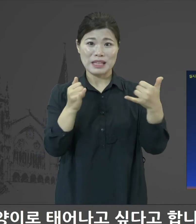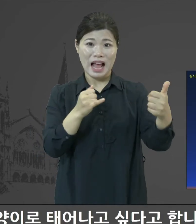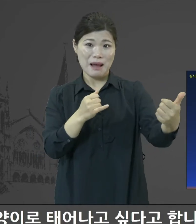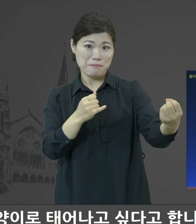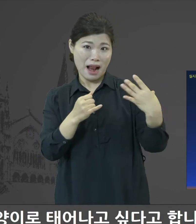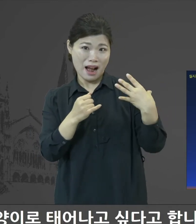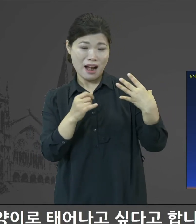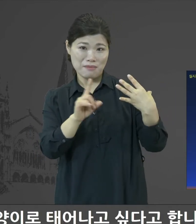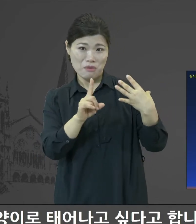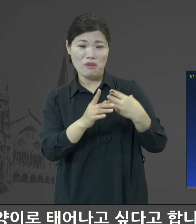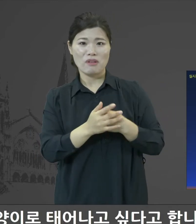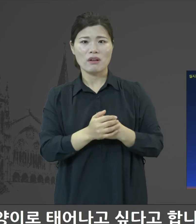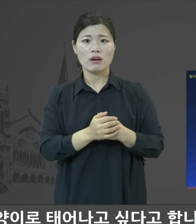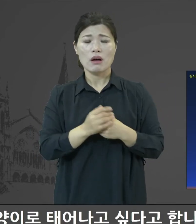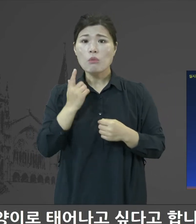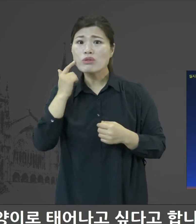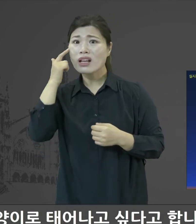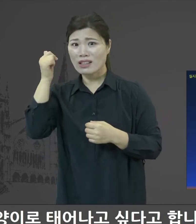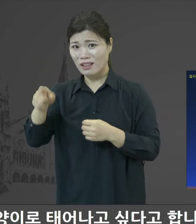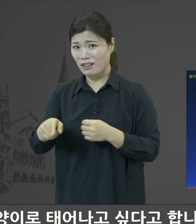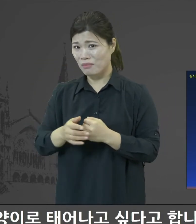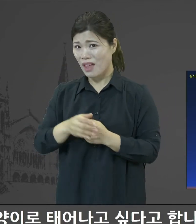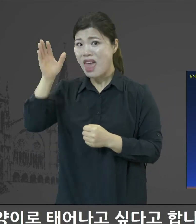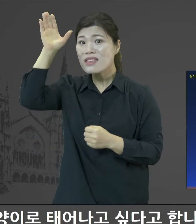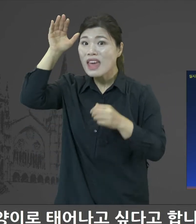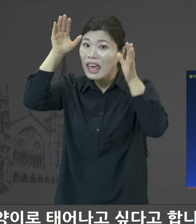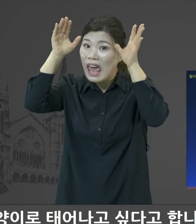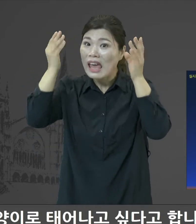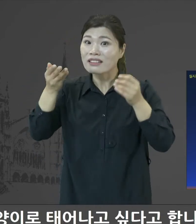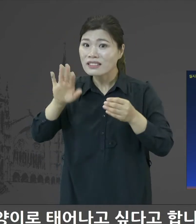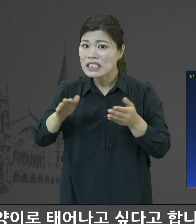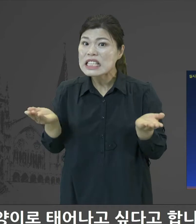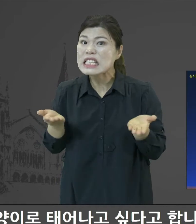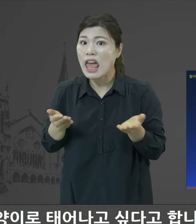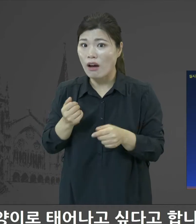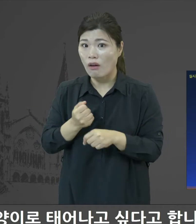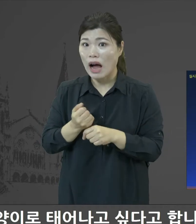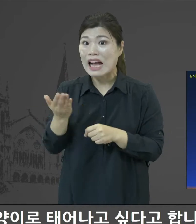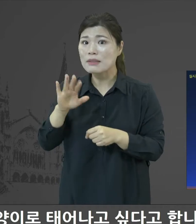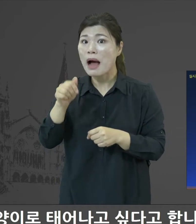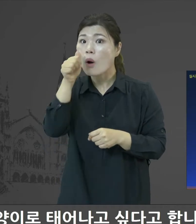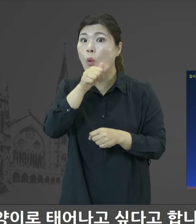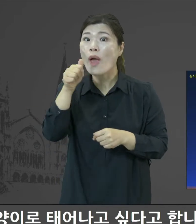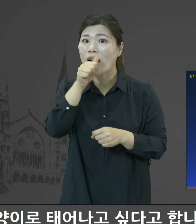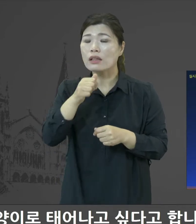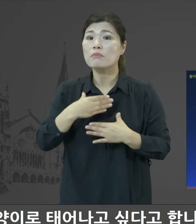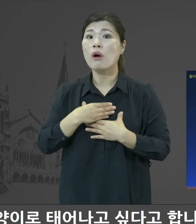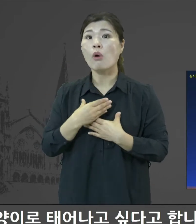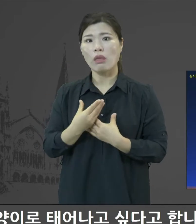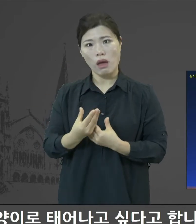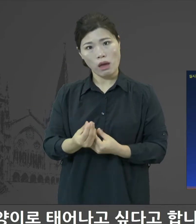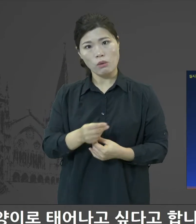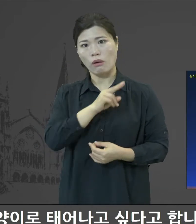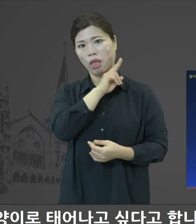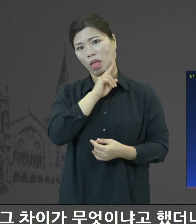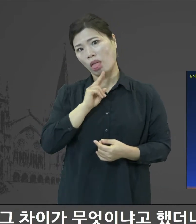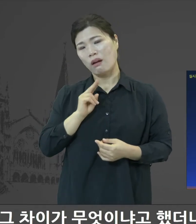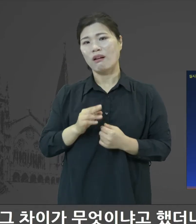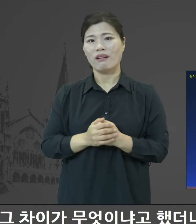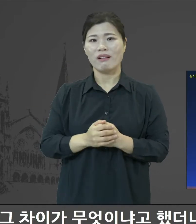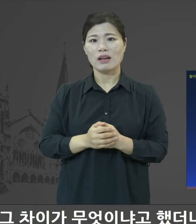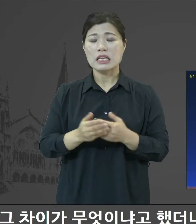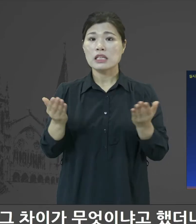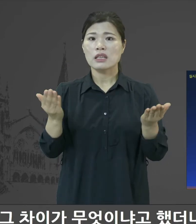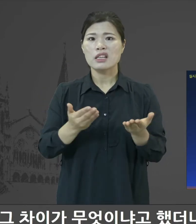해주시는 말씀이, 목사님, 개는 일을 합니다. 그런데 고양이는 참 편합니다. 그런 거예요. 그래서 일도